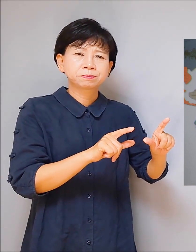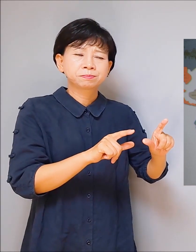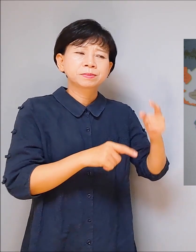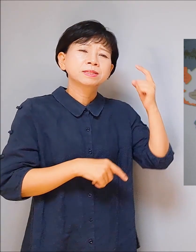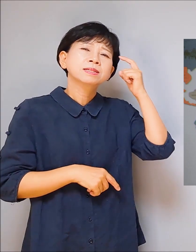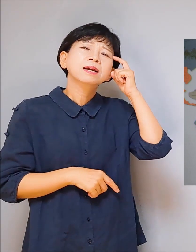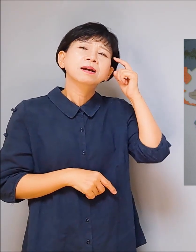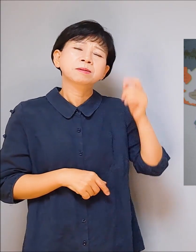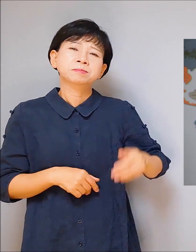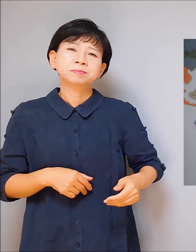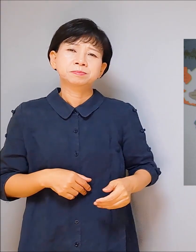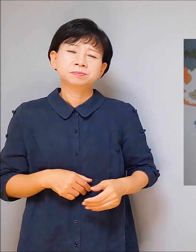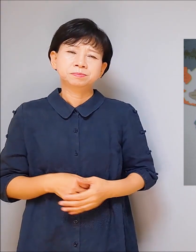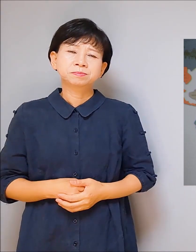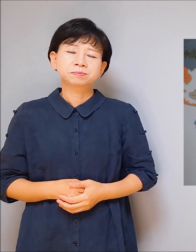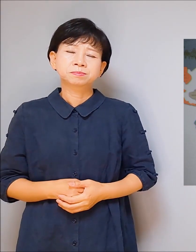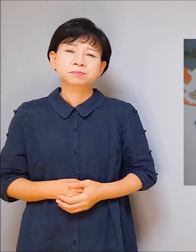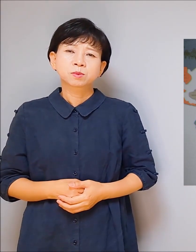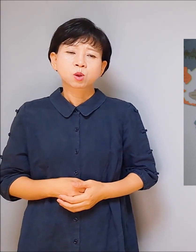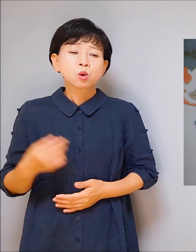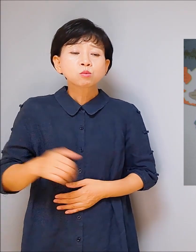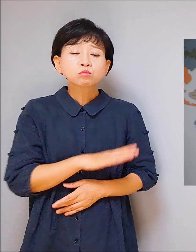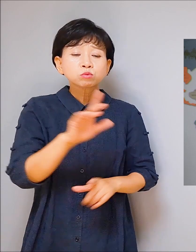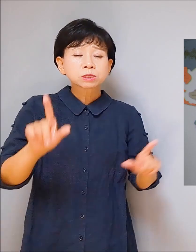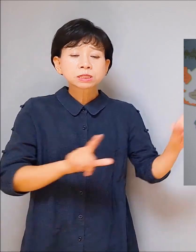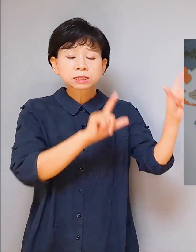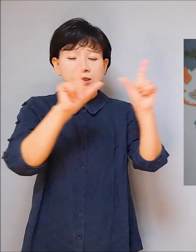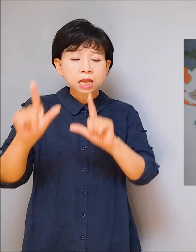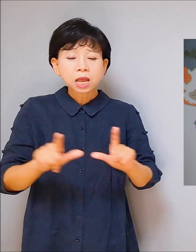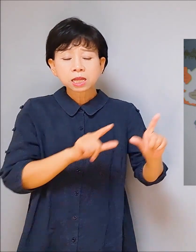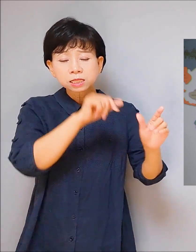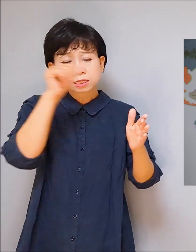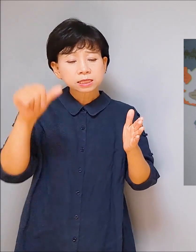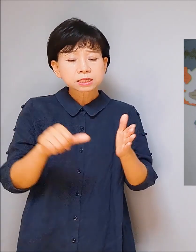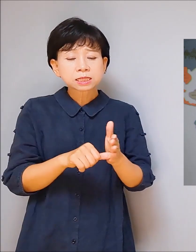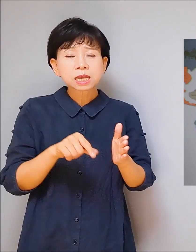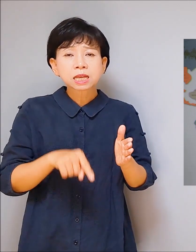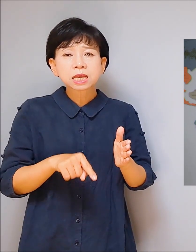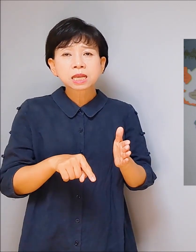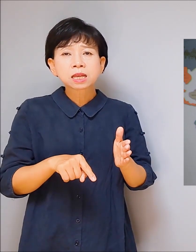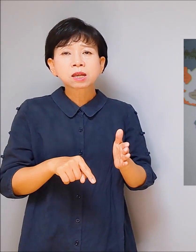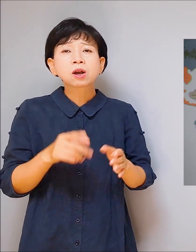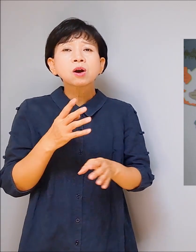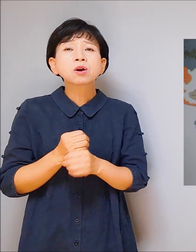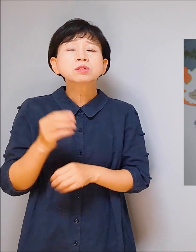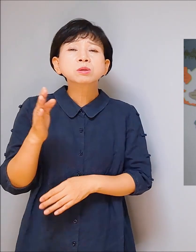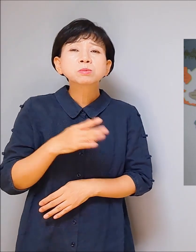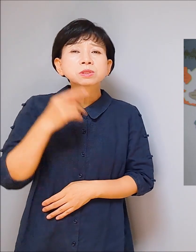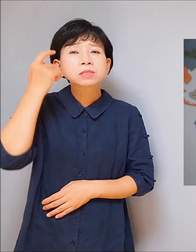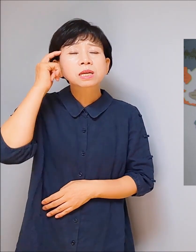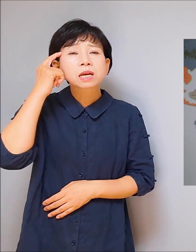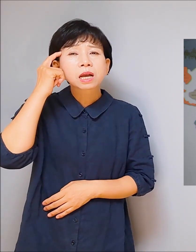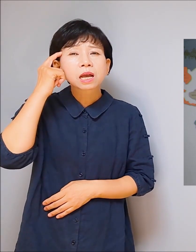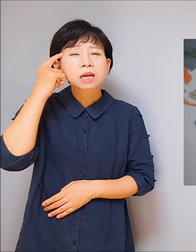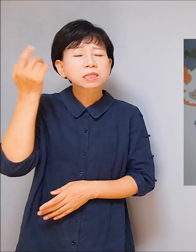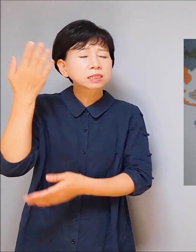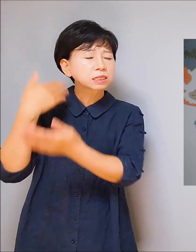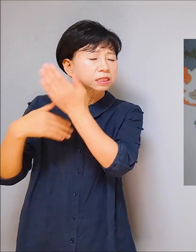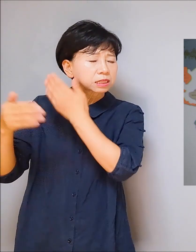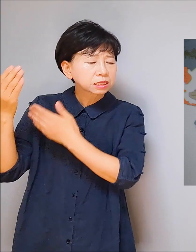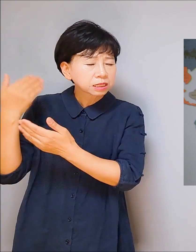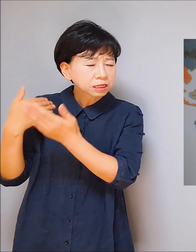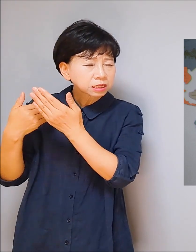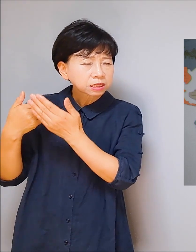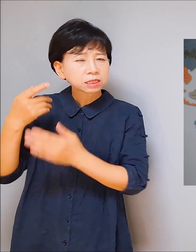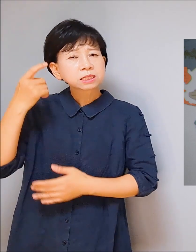떠올려 봐야죠. 오늘 우리가 살아가고 있는 인생 속에서 언제부터 떠올려 볼까요? 너무 먼 기억이